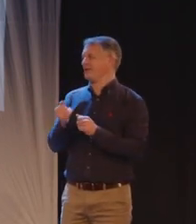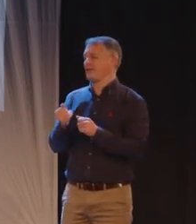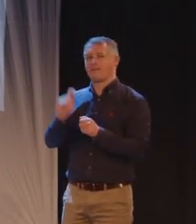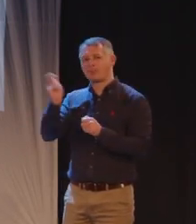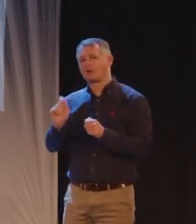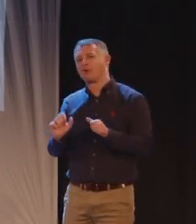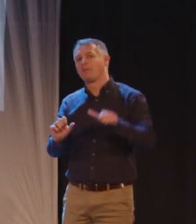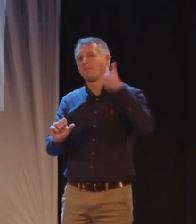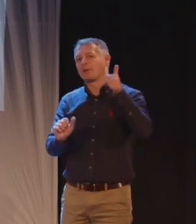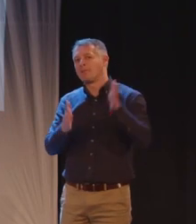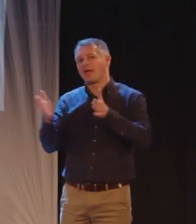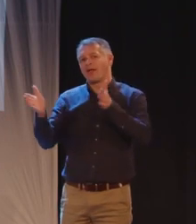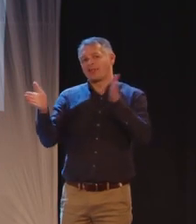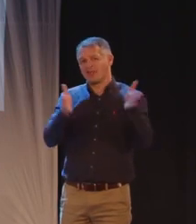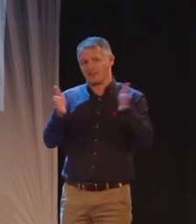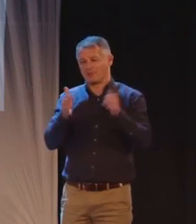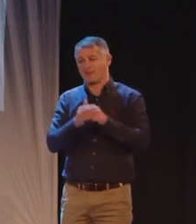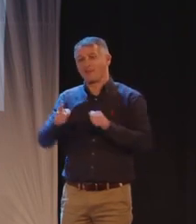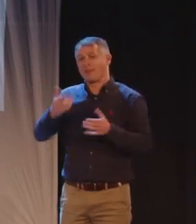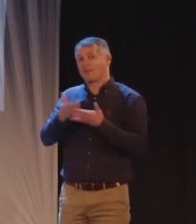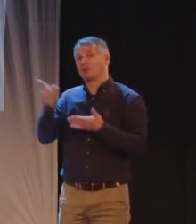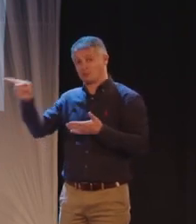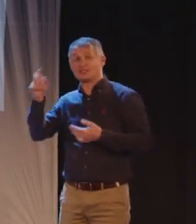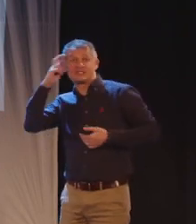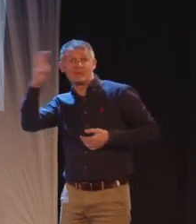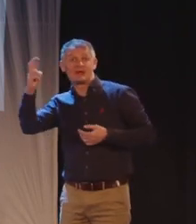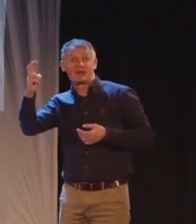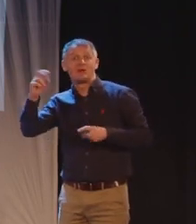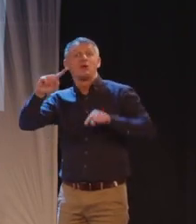Este prima etapă, pentru că noi sperăm că vom continua.